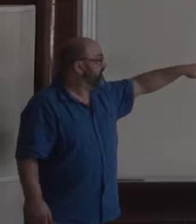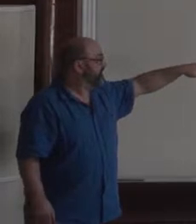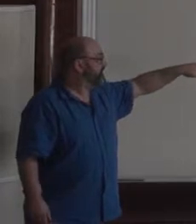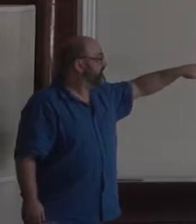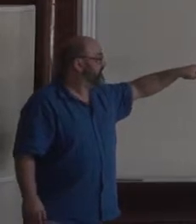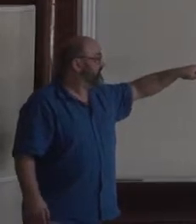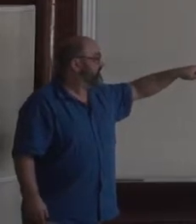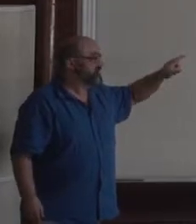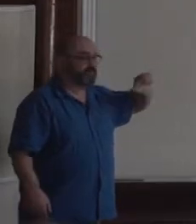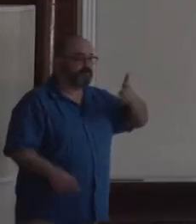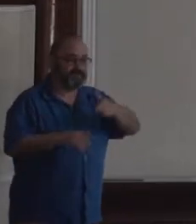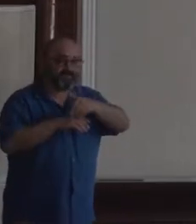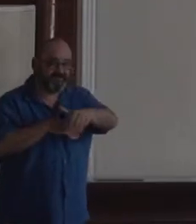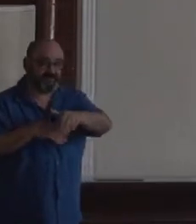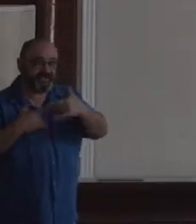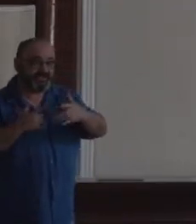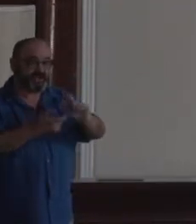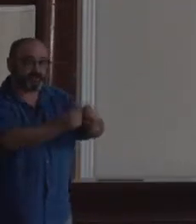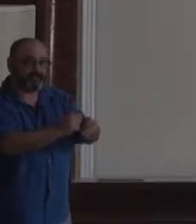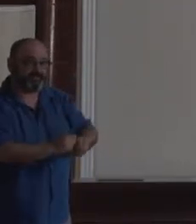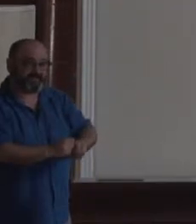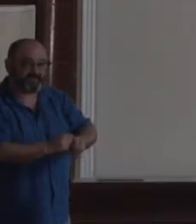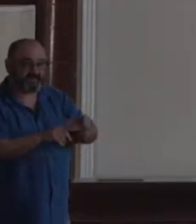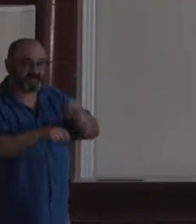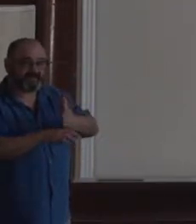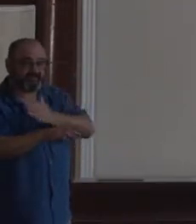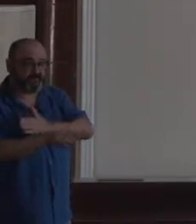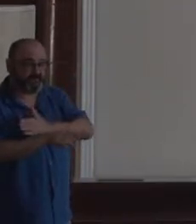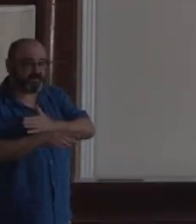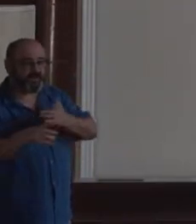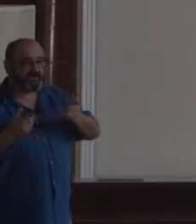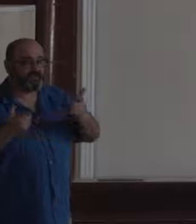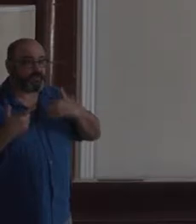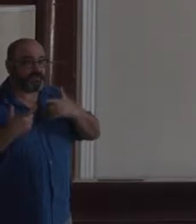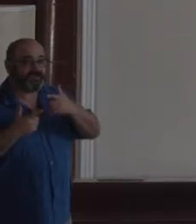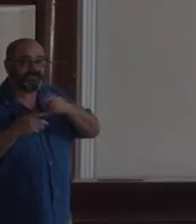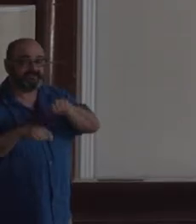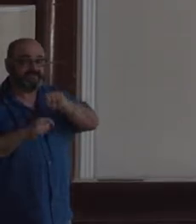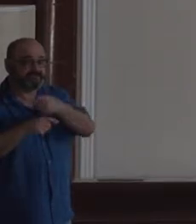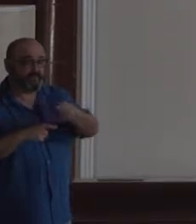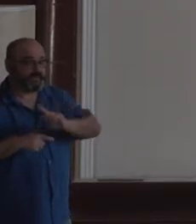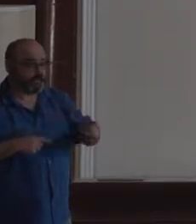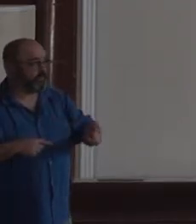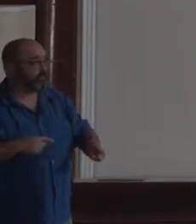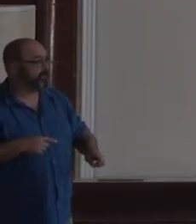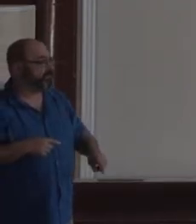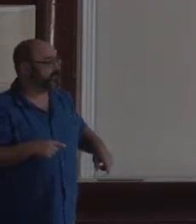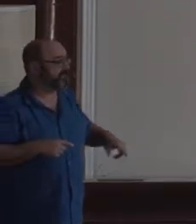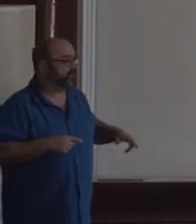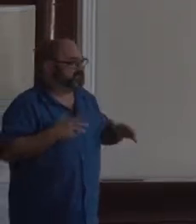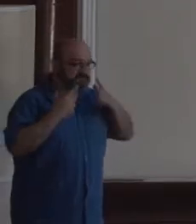lui passe, ce n'est pas un fichier vide, c'est un fichier qui a déjà été modifié par le test d'avant, donc mes tests ne sont plus isolés. Donc il faut faire attention quand